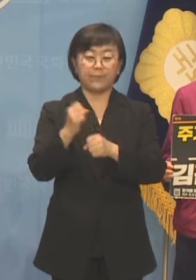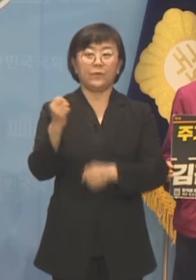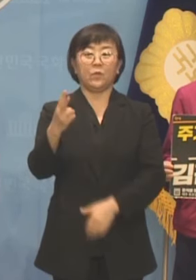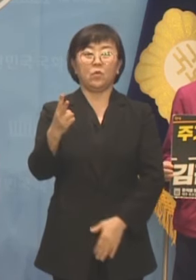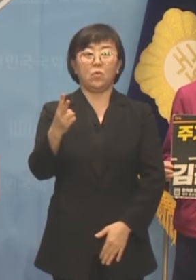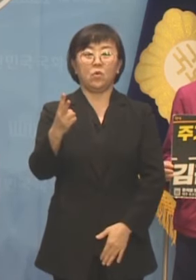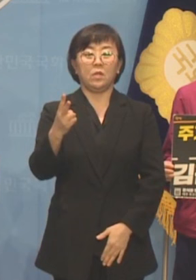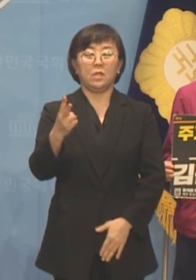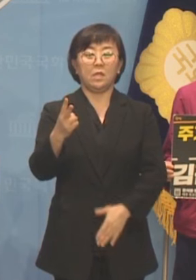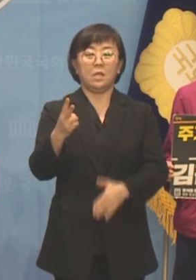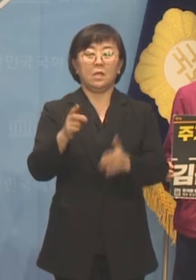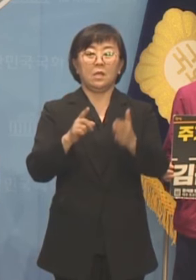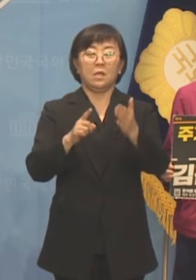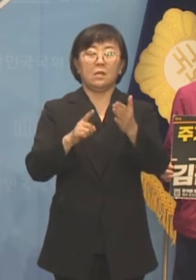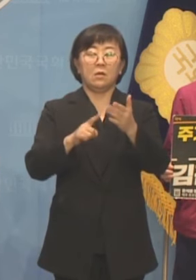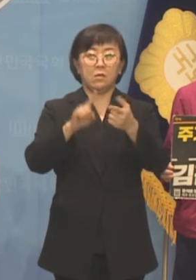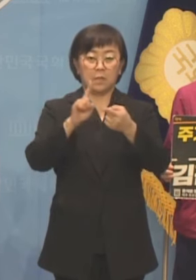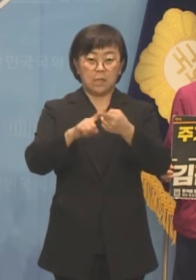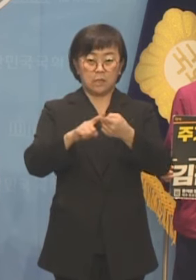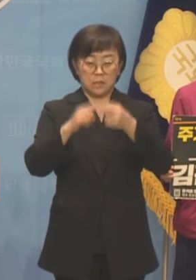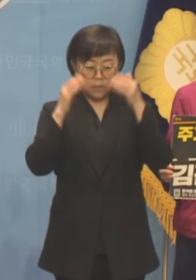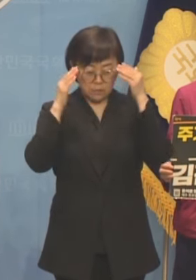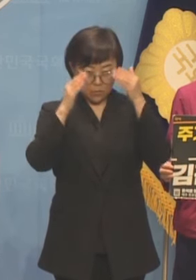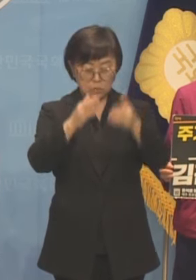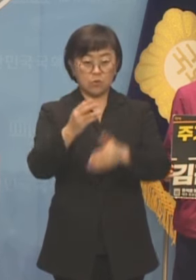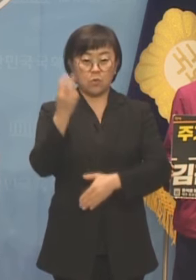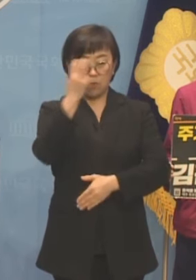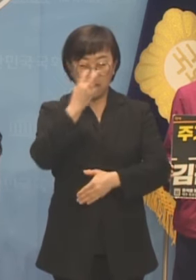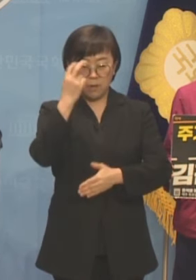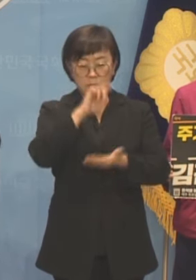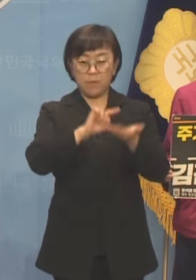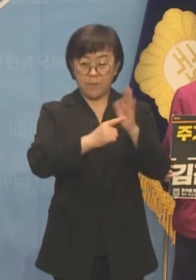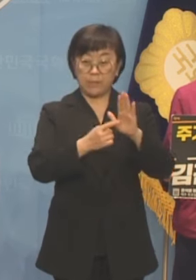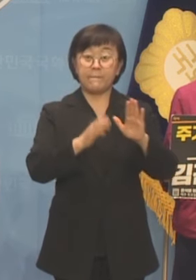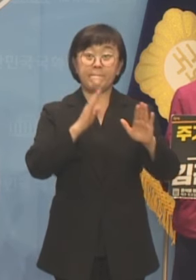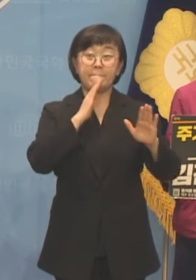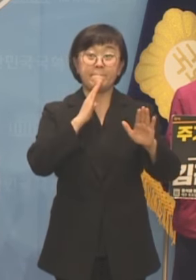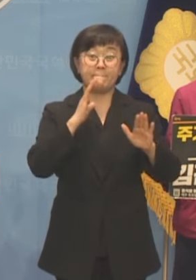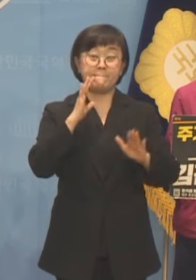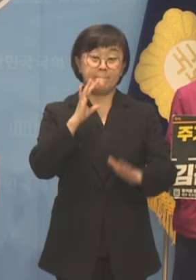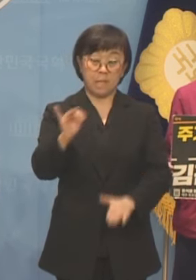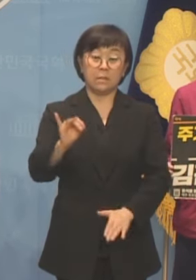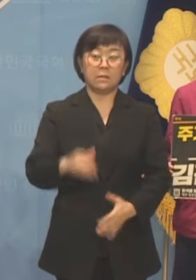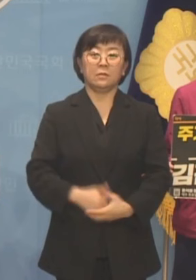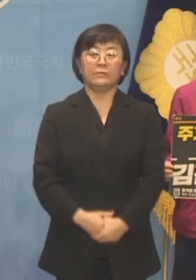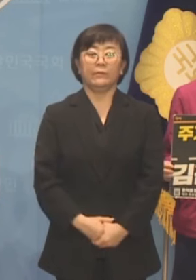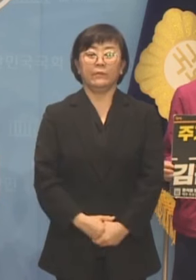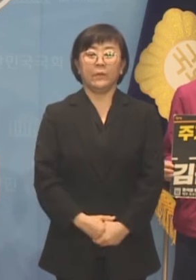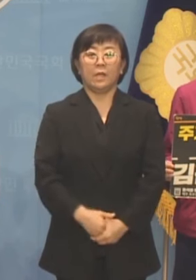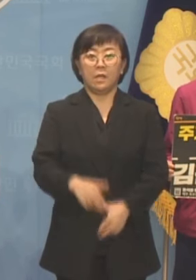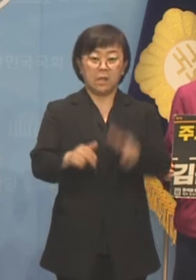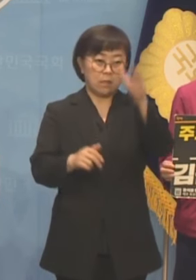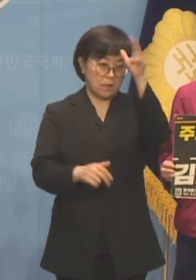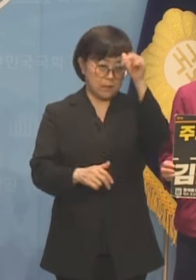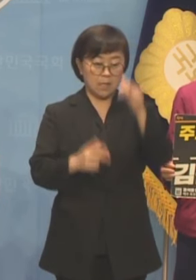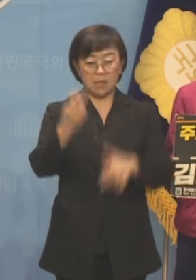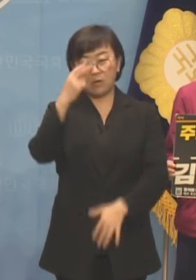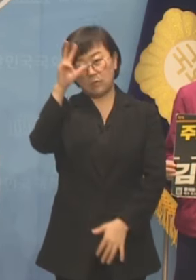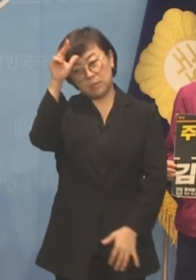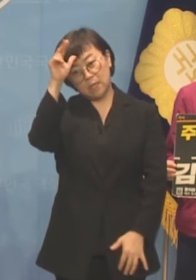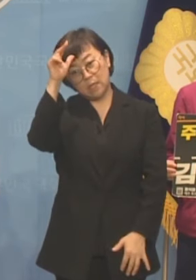조작 이런 부분들에 대해서 집중적으로 밝혔습니다 당연히 경찰